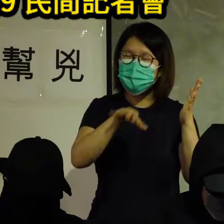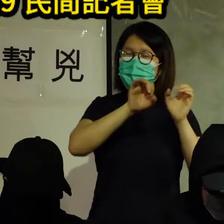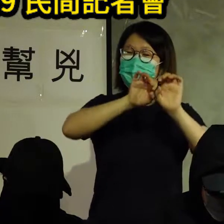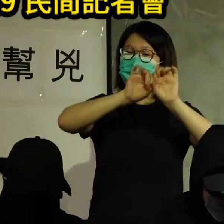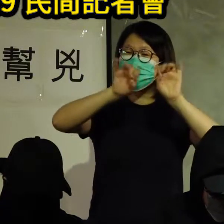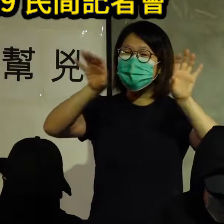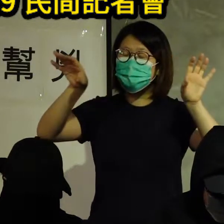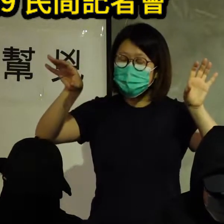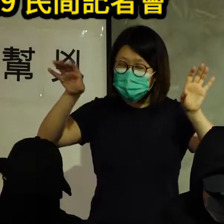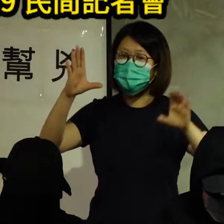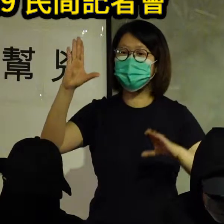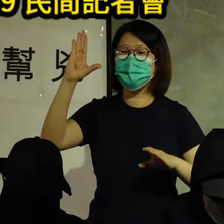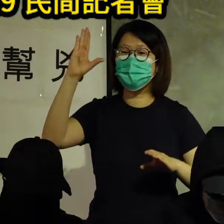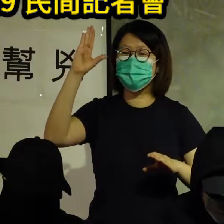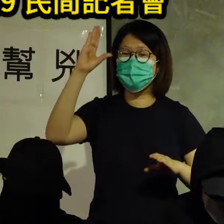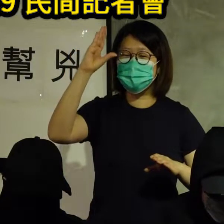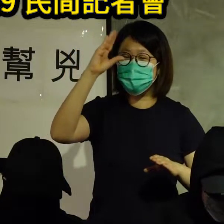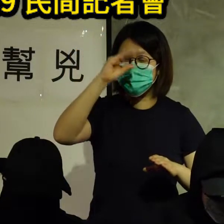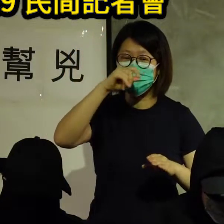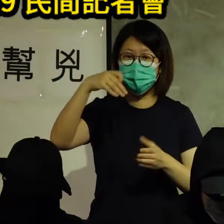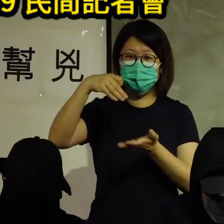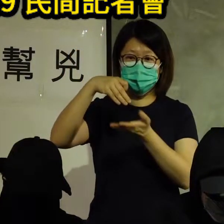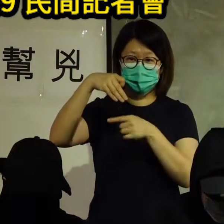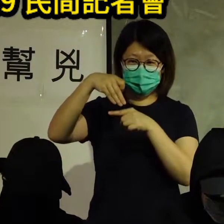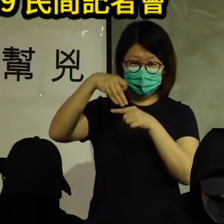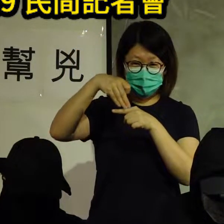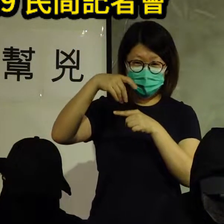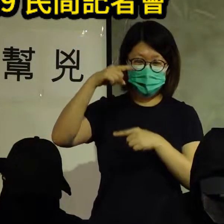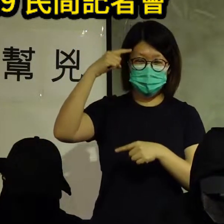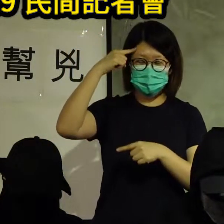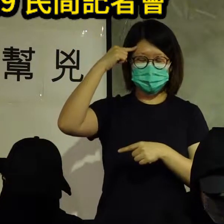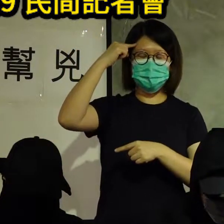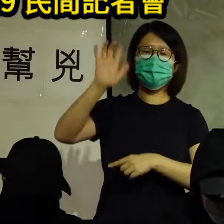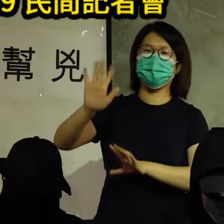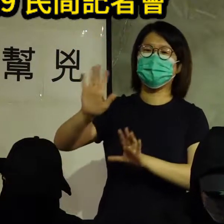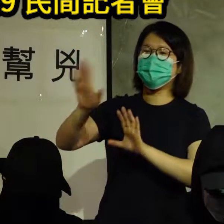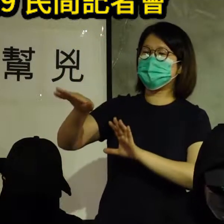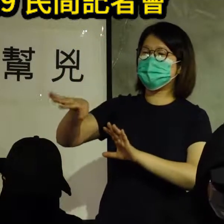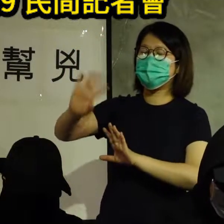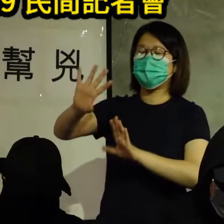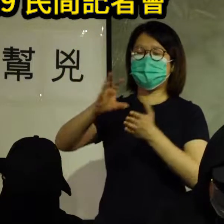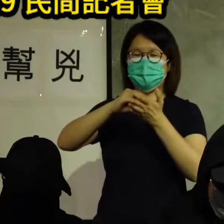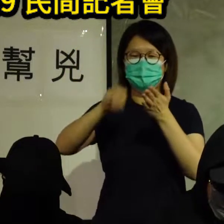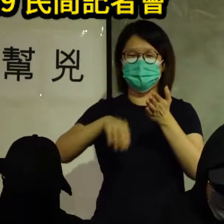23條未正式立法但已達到金星之勇